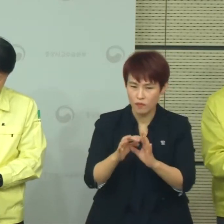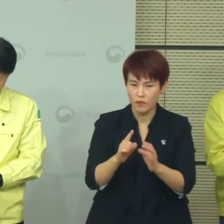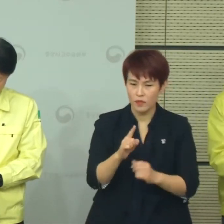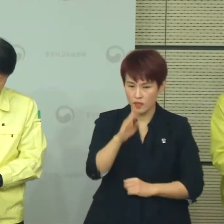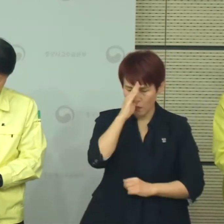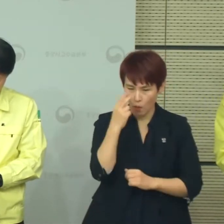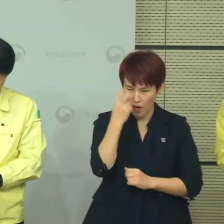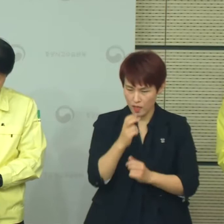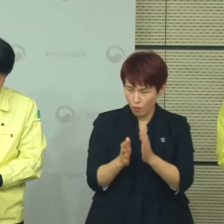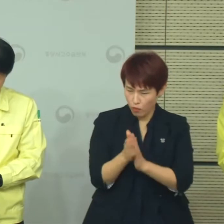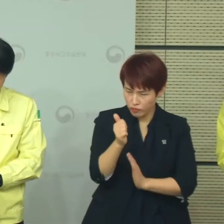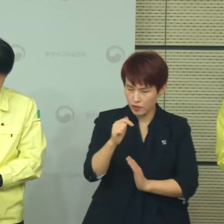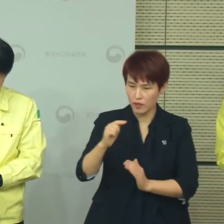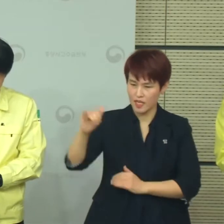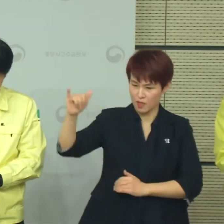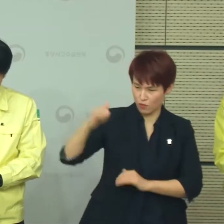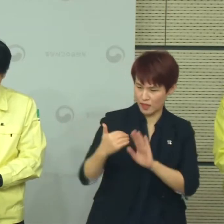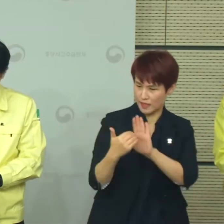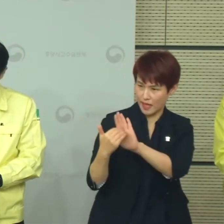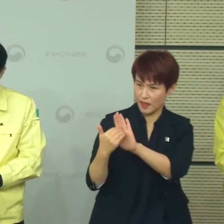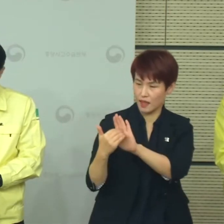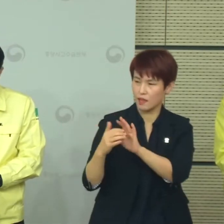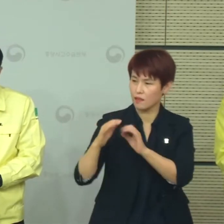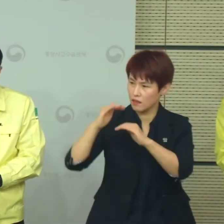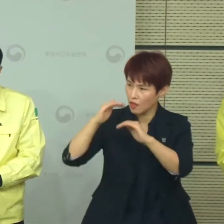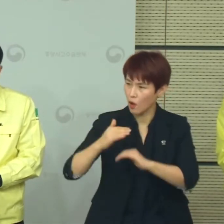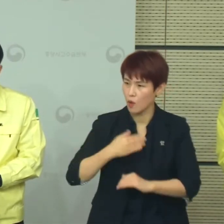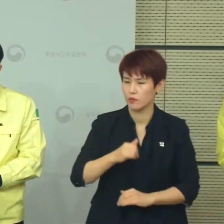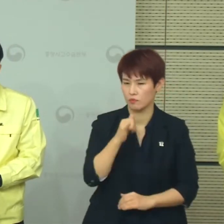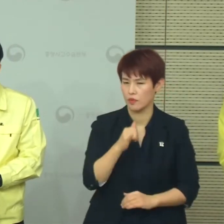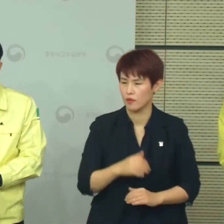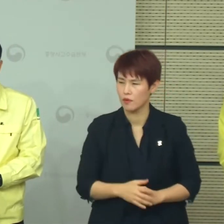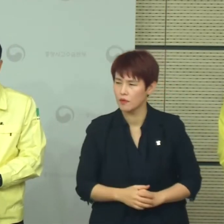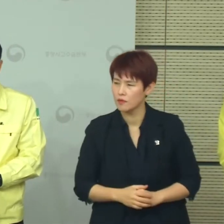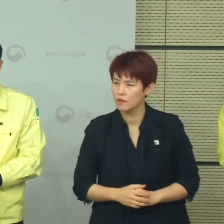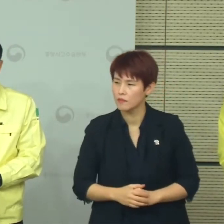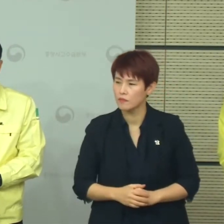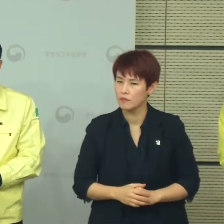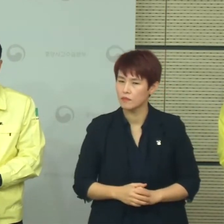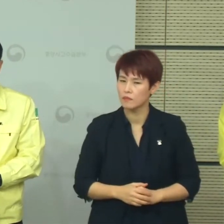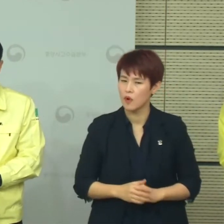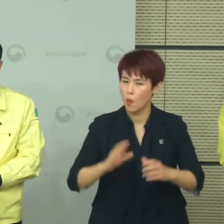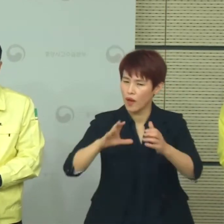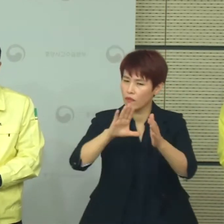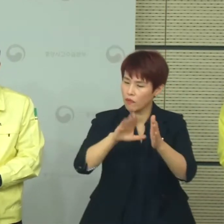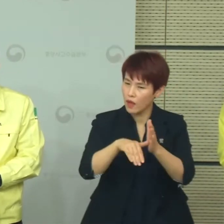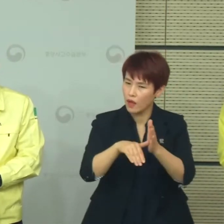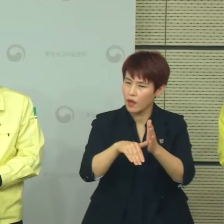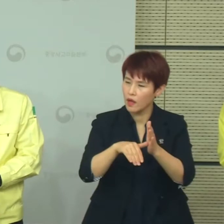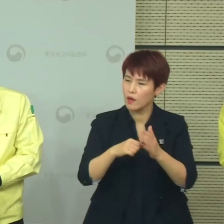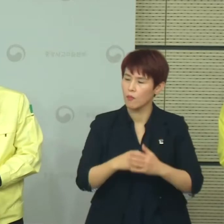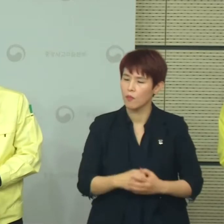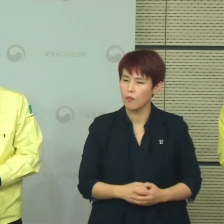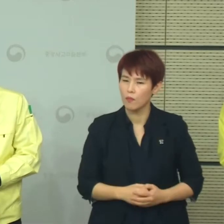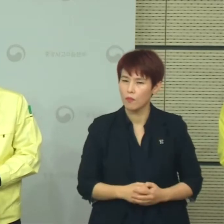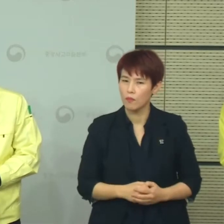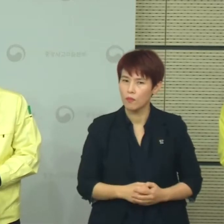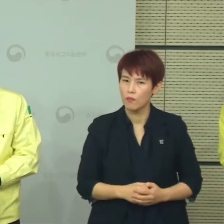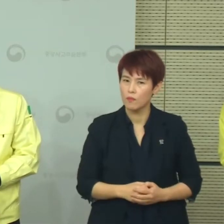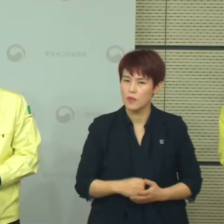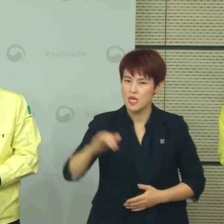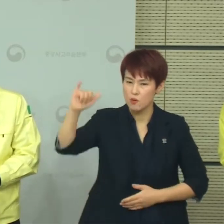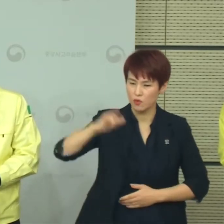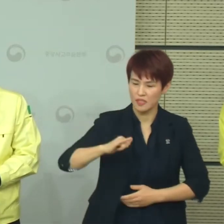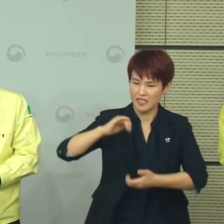질병관리본부에서 중국 전역에 대한 입국 제한을 요청한 것으로 알고 있습니다. 그런데 그 확대 중수본 회의에서 타부처 이해관계에 따라서 입국 제한